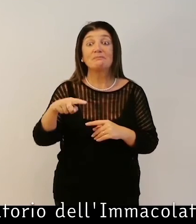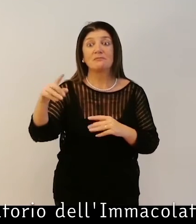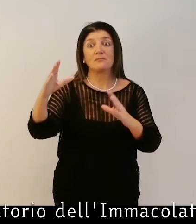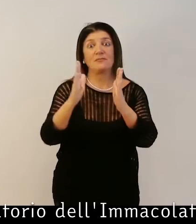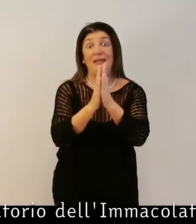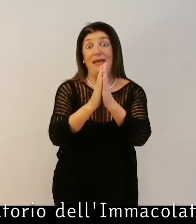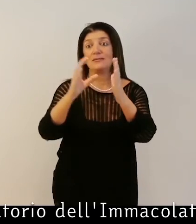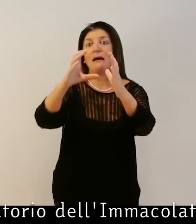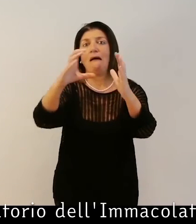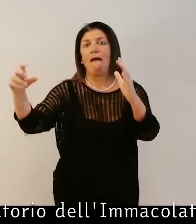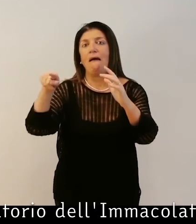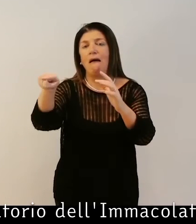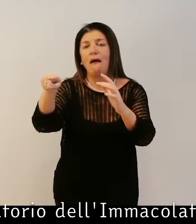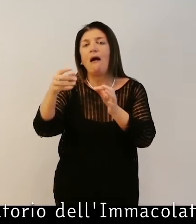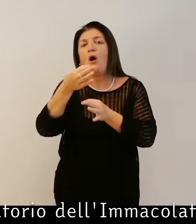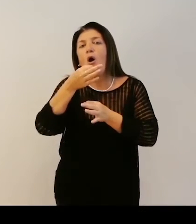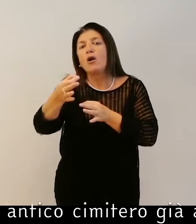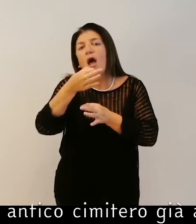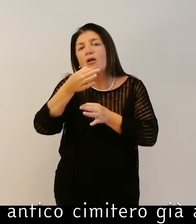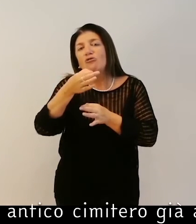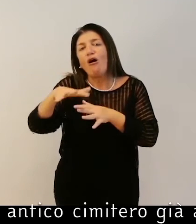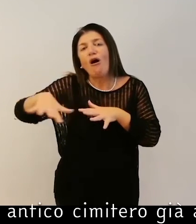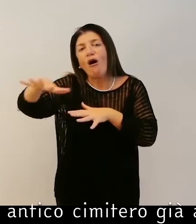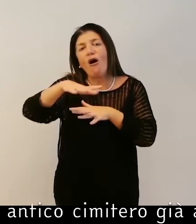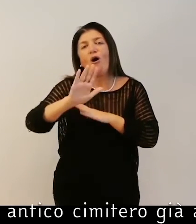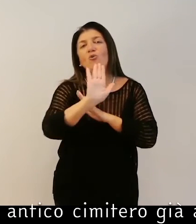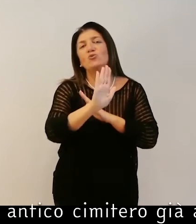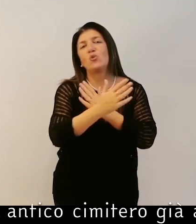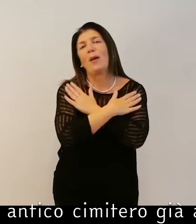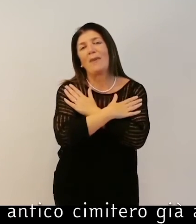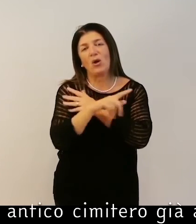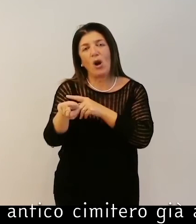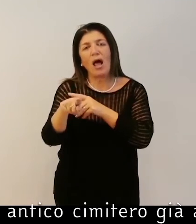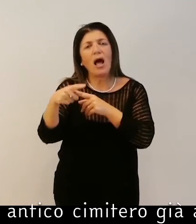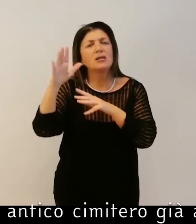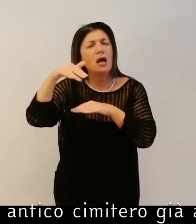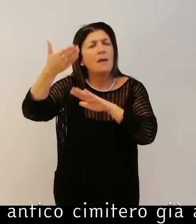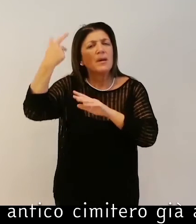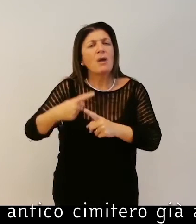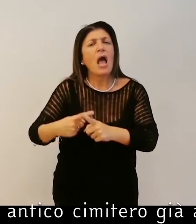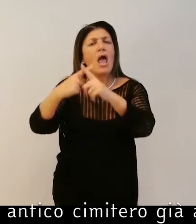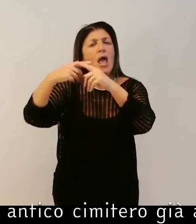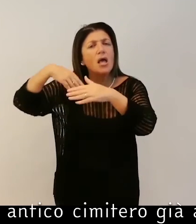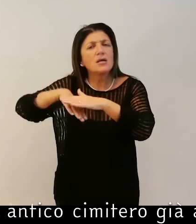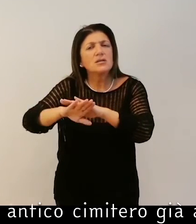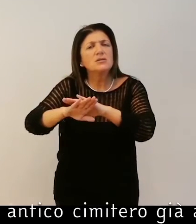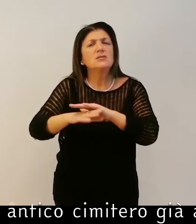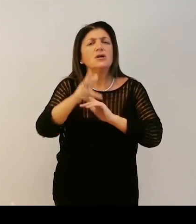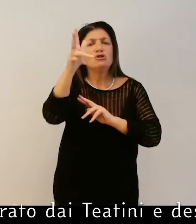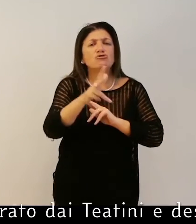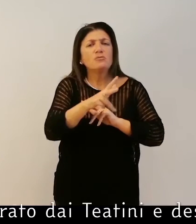L'oratorio dell'Immacolata, attiguo alla chiesa, sorse su un antico cimitero già annesso all'ospedale